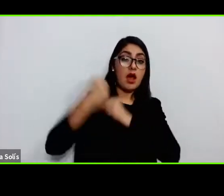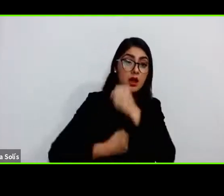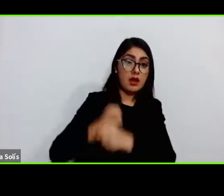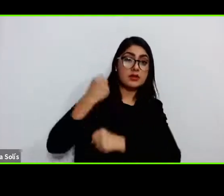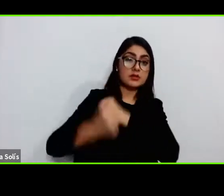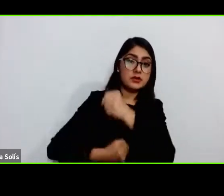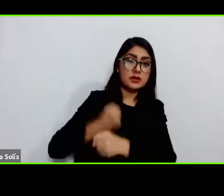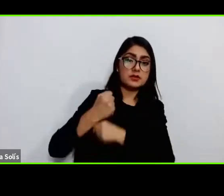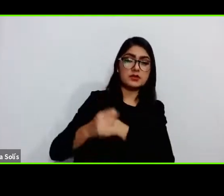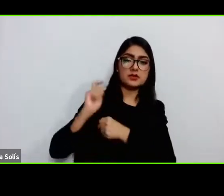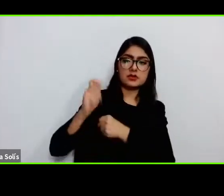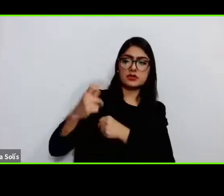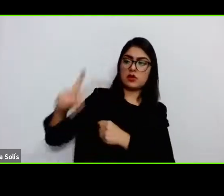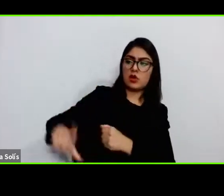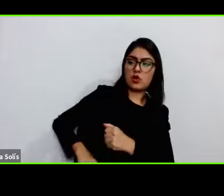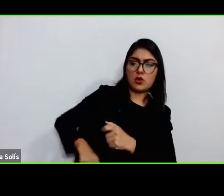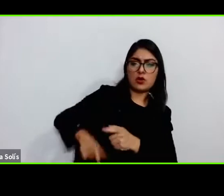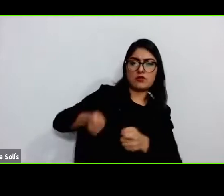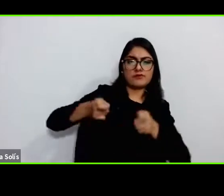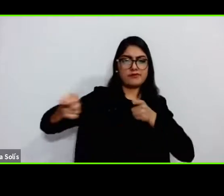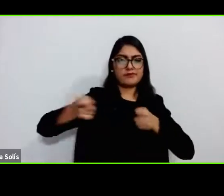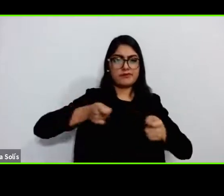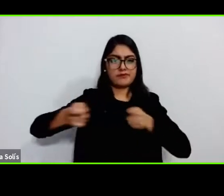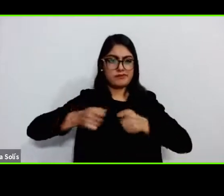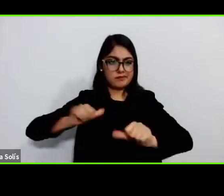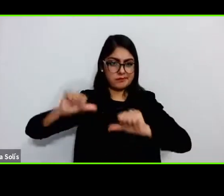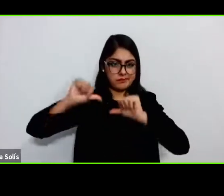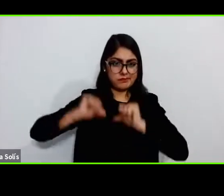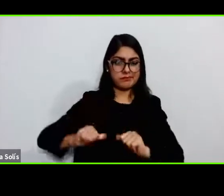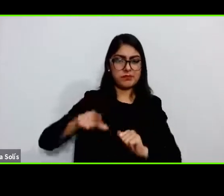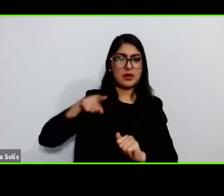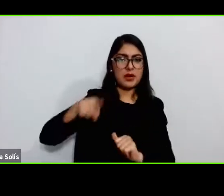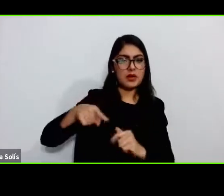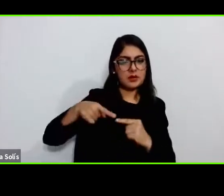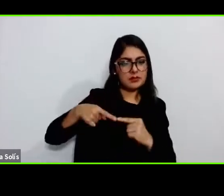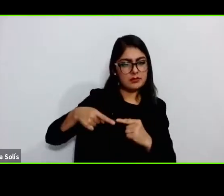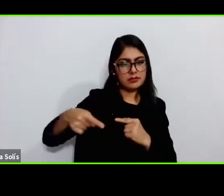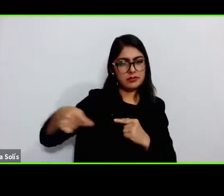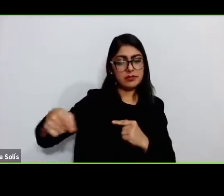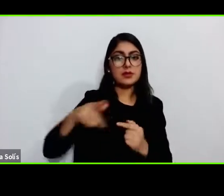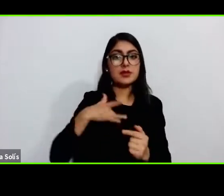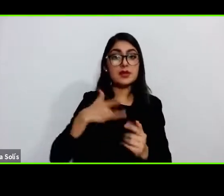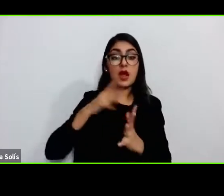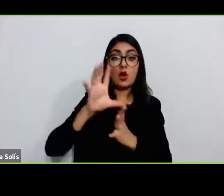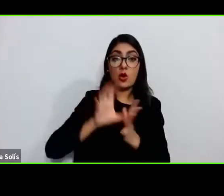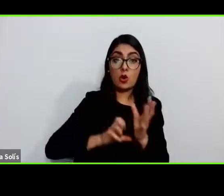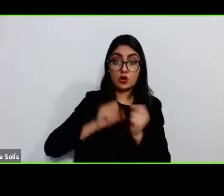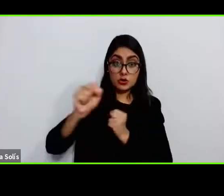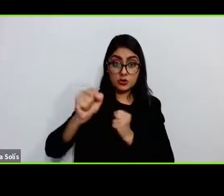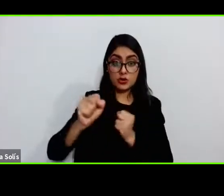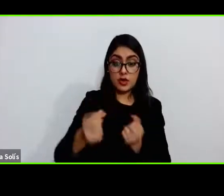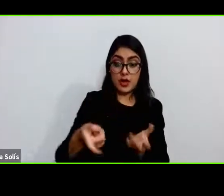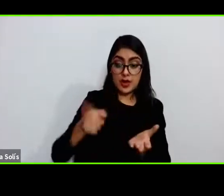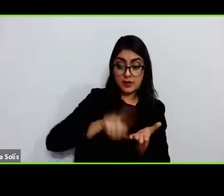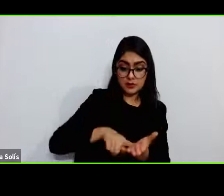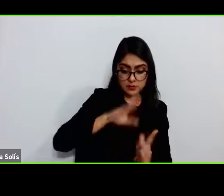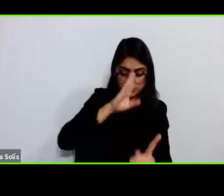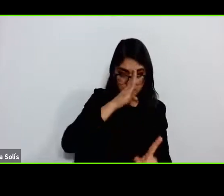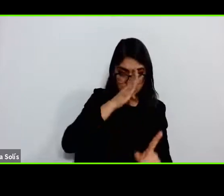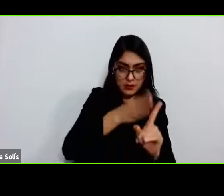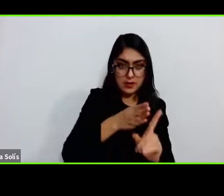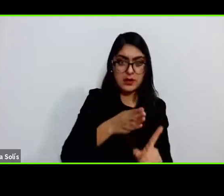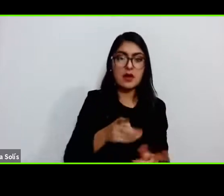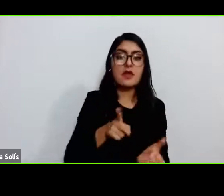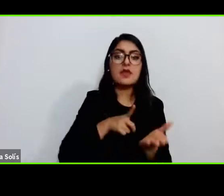régimen autoritario, durante muchos años en México, impidió que esos, digamos, la Constitución en general y los derechos sociales en particular, pero